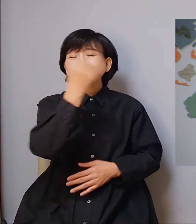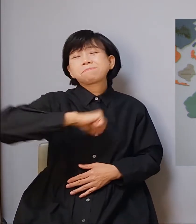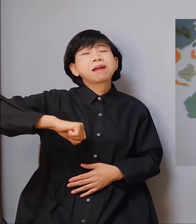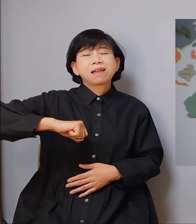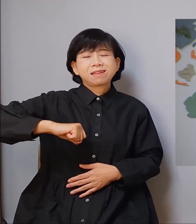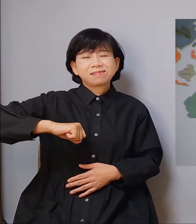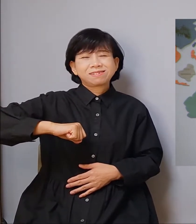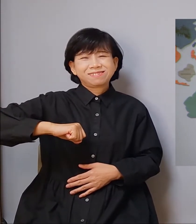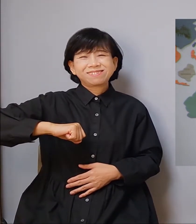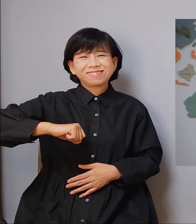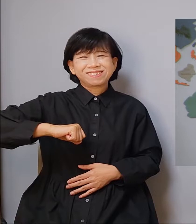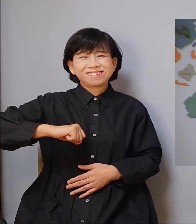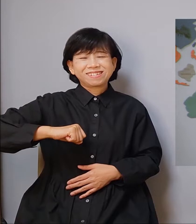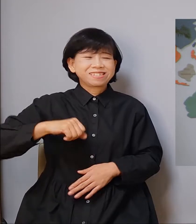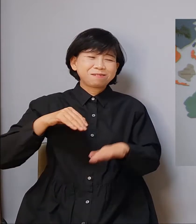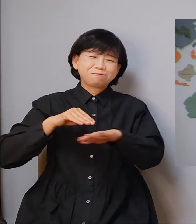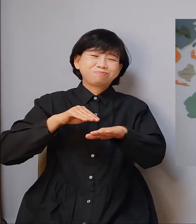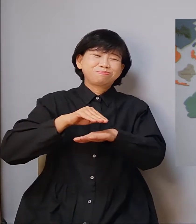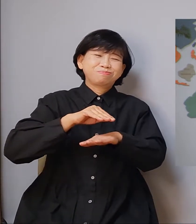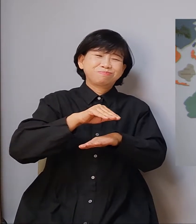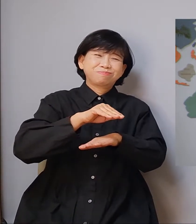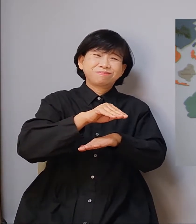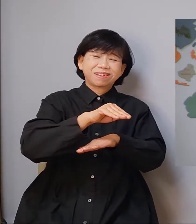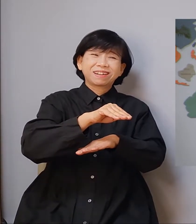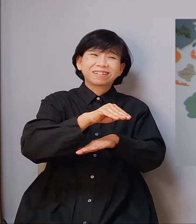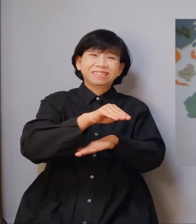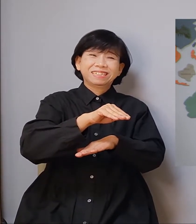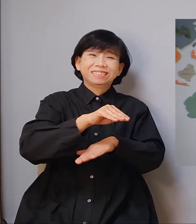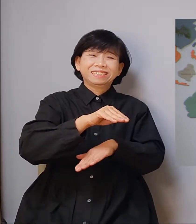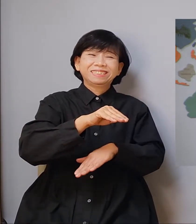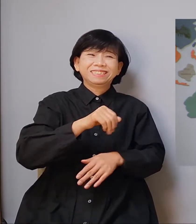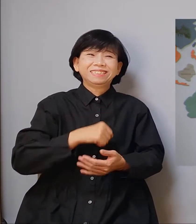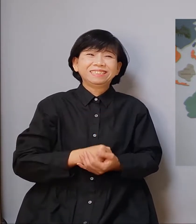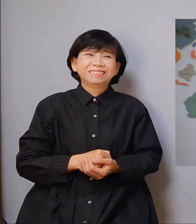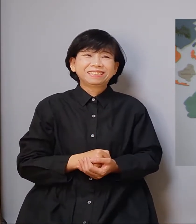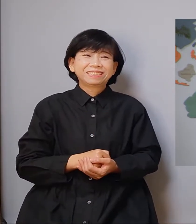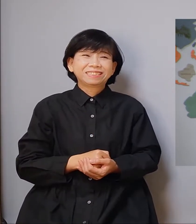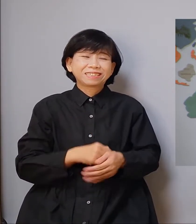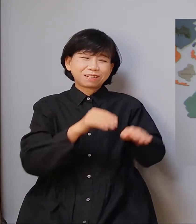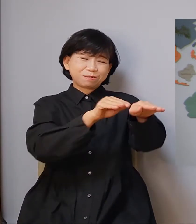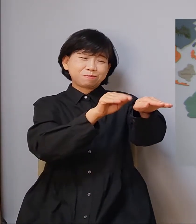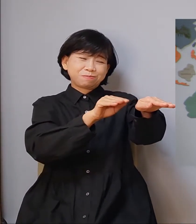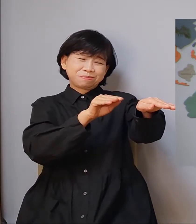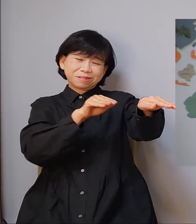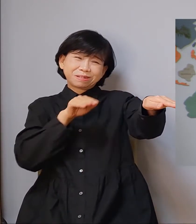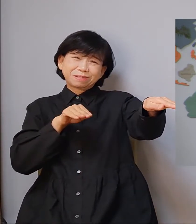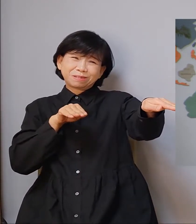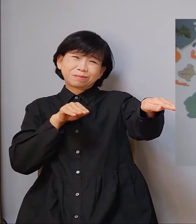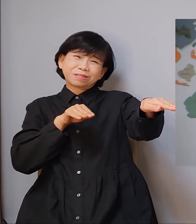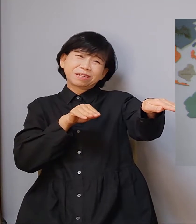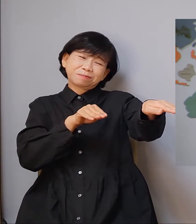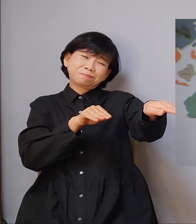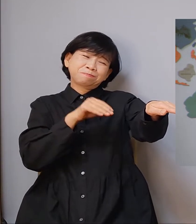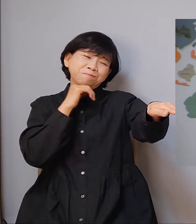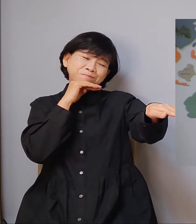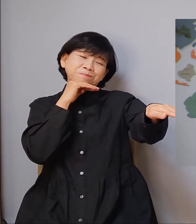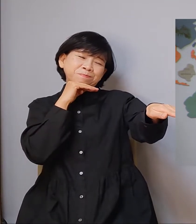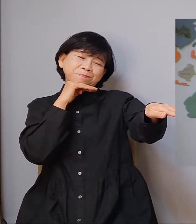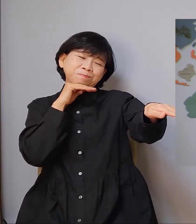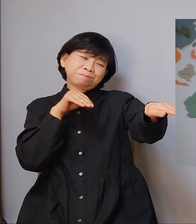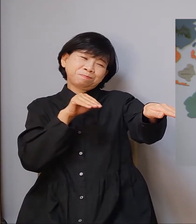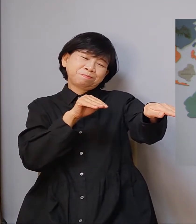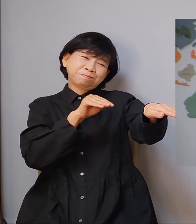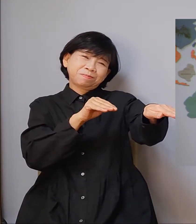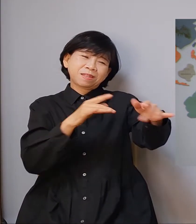다짜고짜 직진만, 네, 고속도로니까 좀 빠지겠지, 네, 괜찮아지겠지 하고